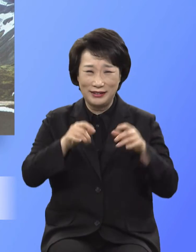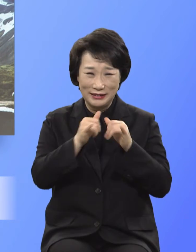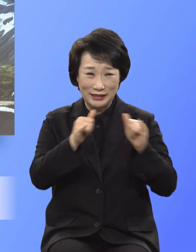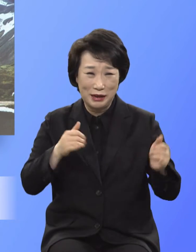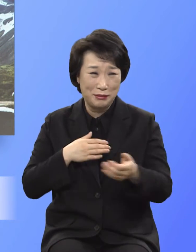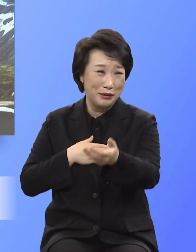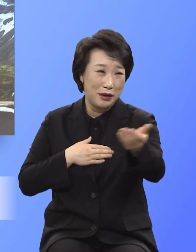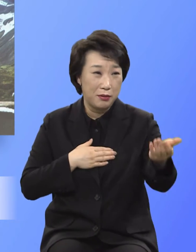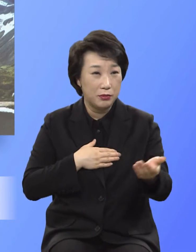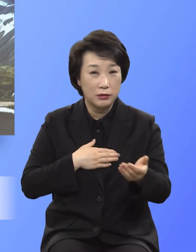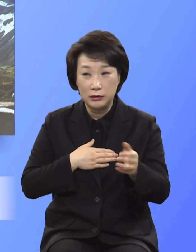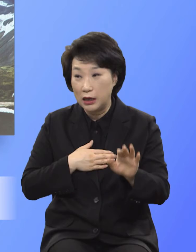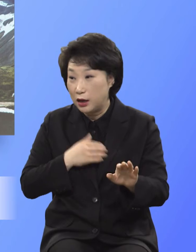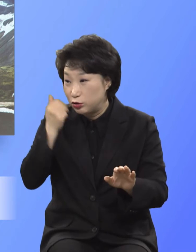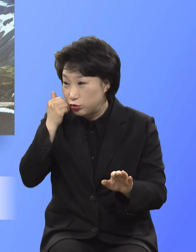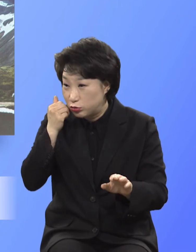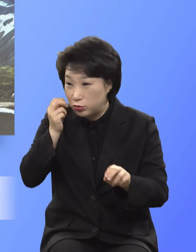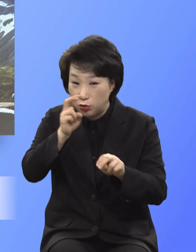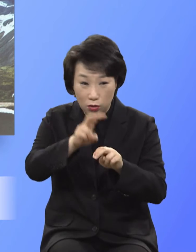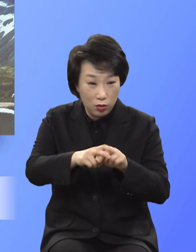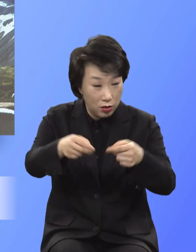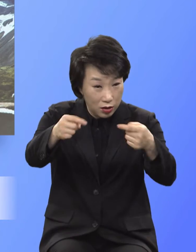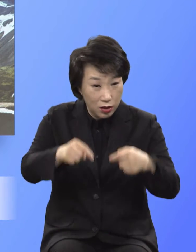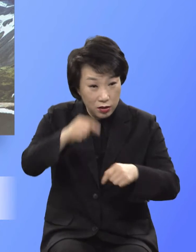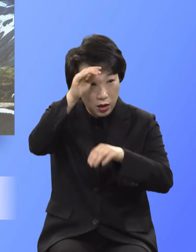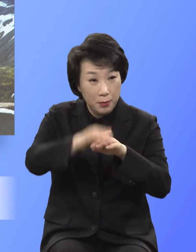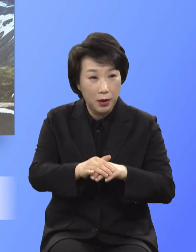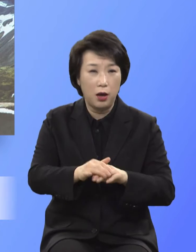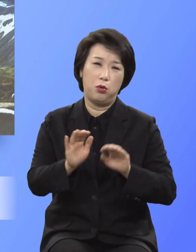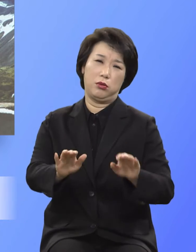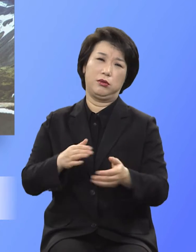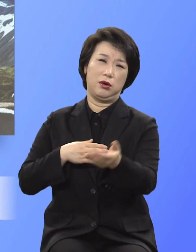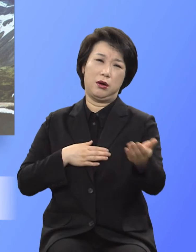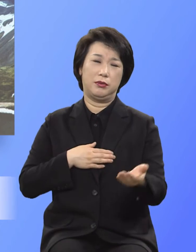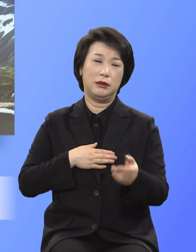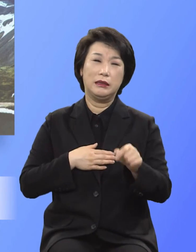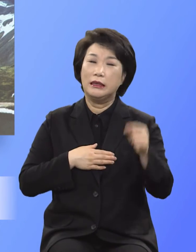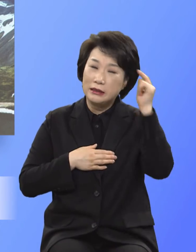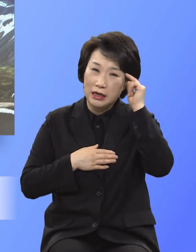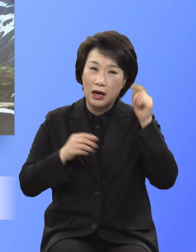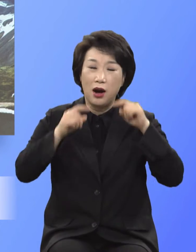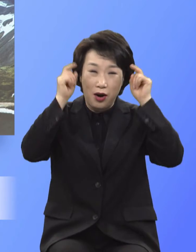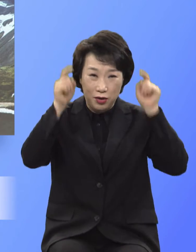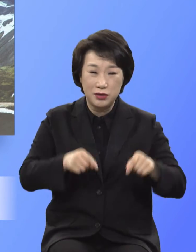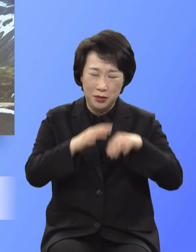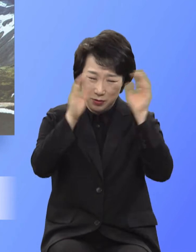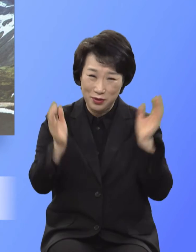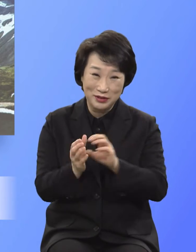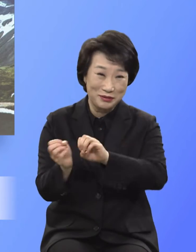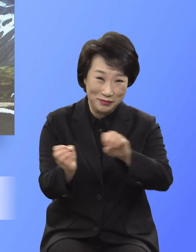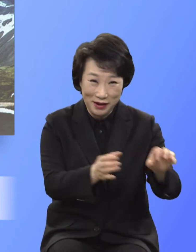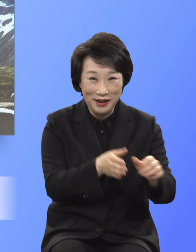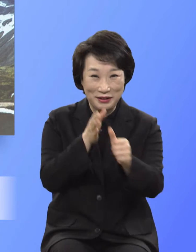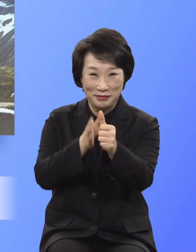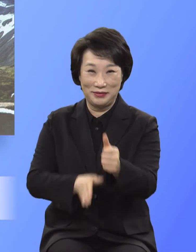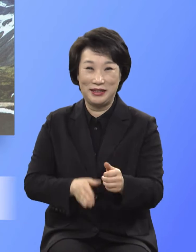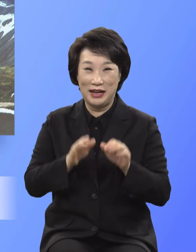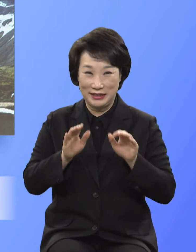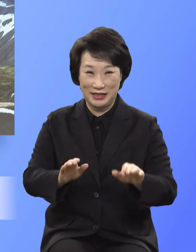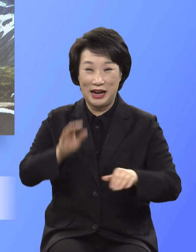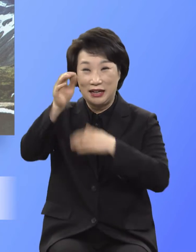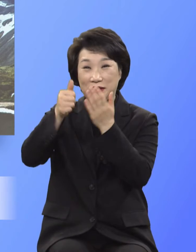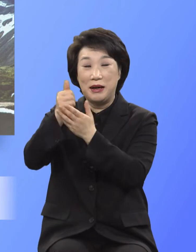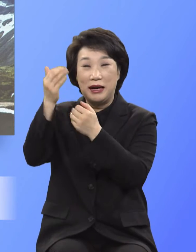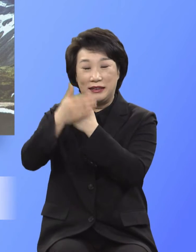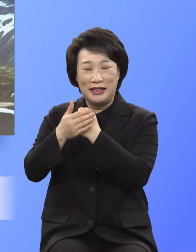사람들이 여기 앉아 있다면 오늘 당신에게 미련한 것은 떠나가길 바라며